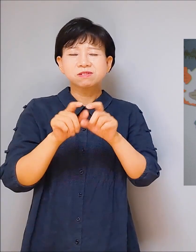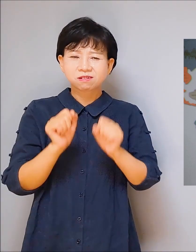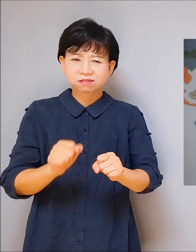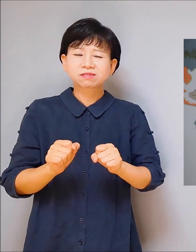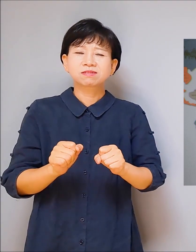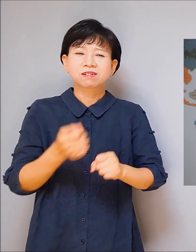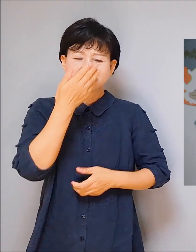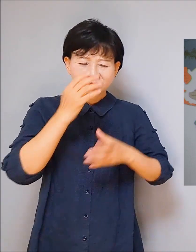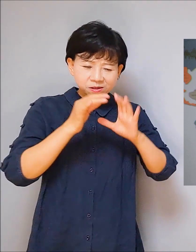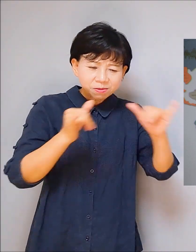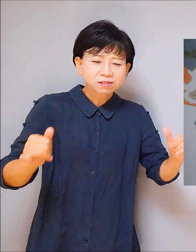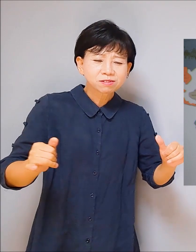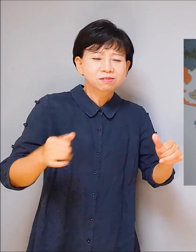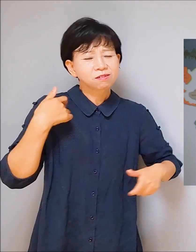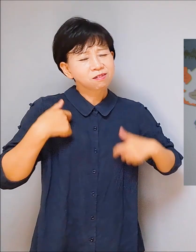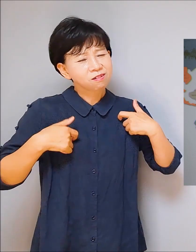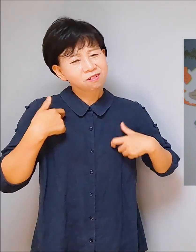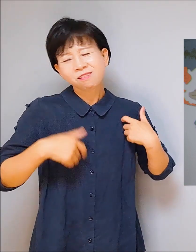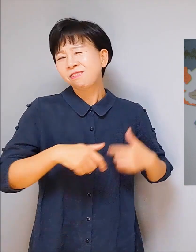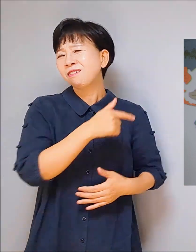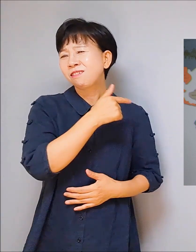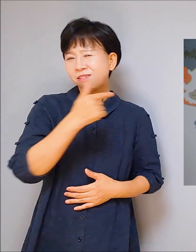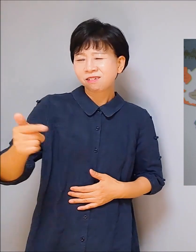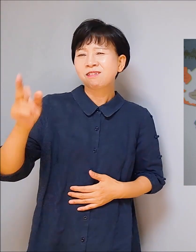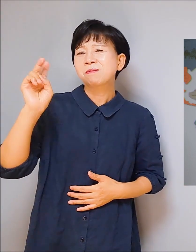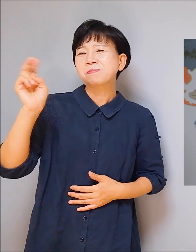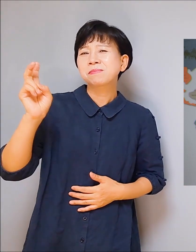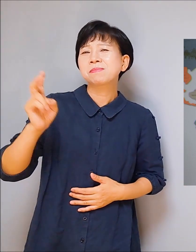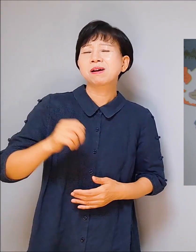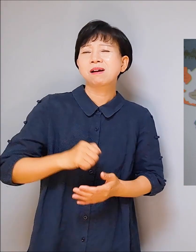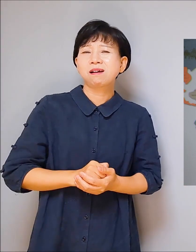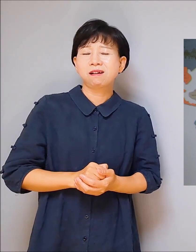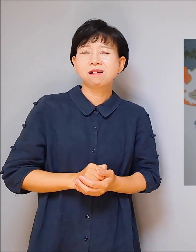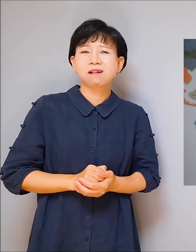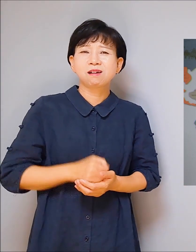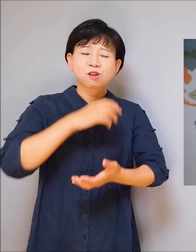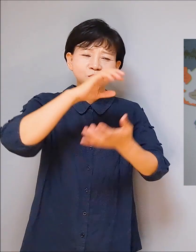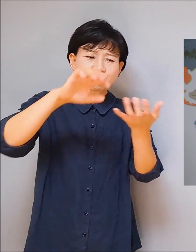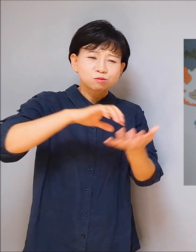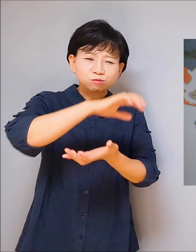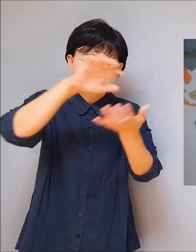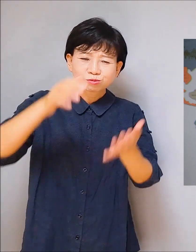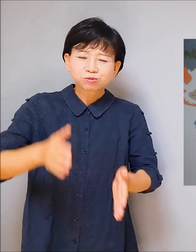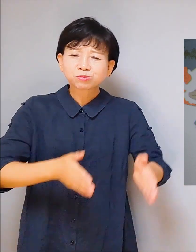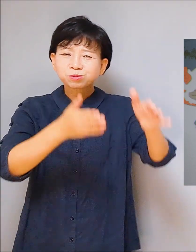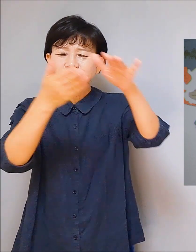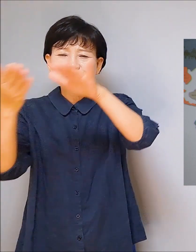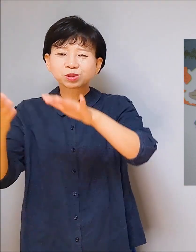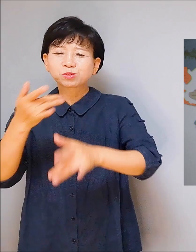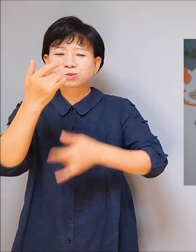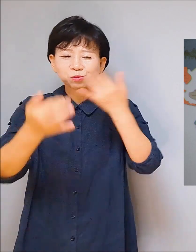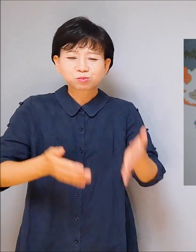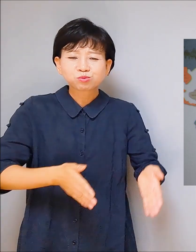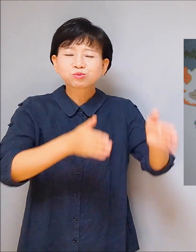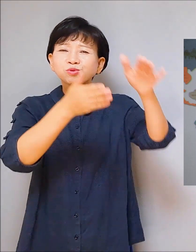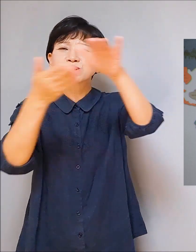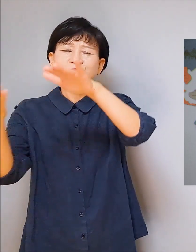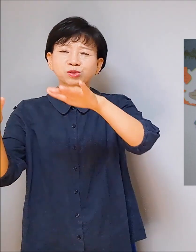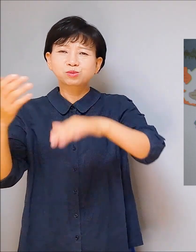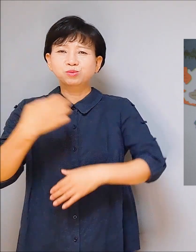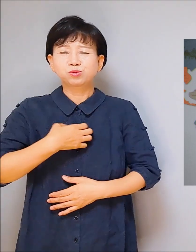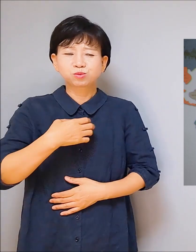기뻤을까요? 그렇죠. 구름 기둥 불 기둥으로 그 광야에서 살아남게 하신 하나님. 그리고